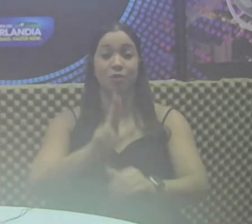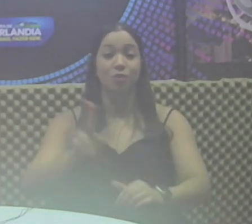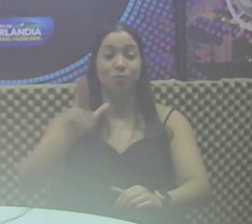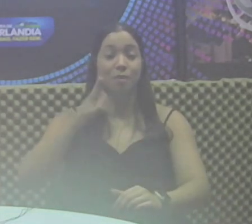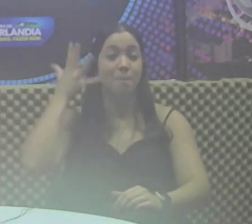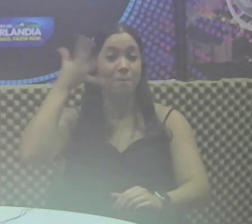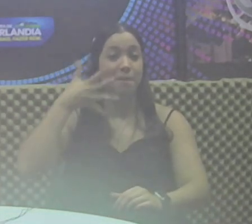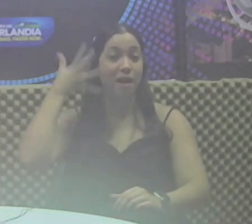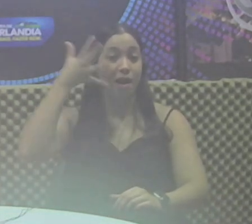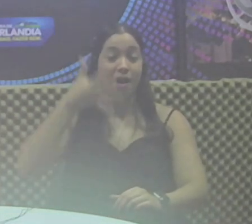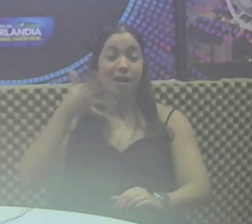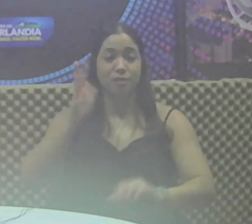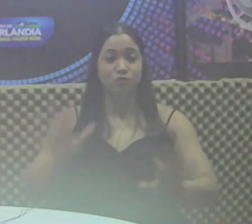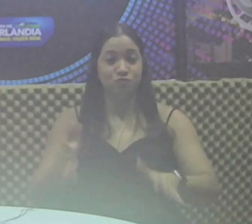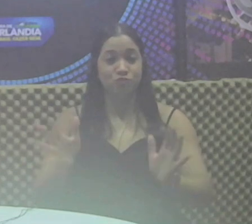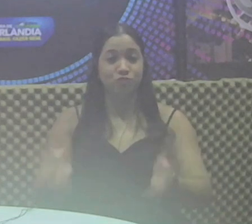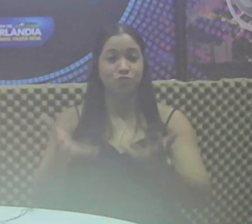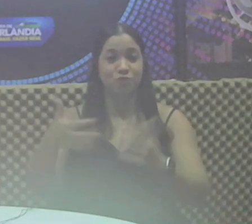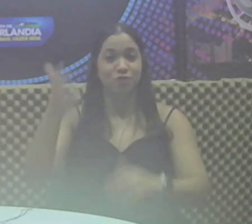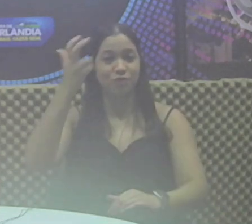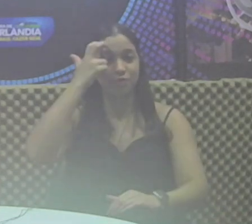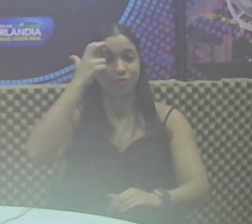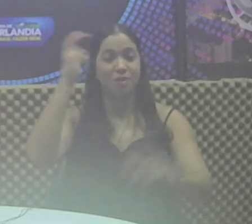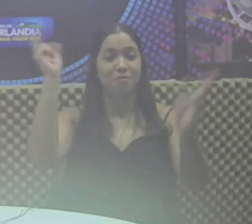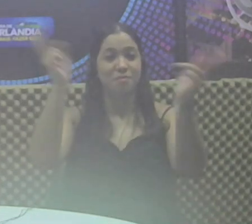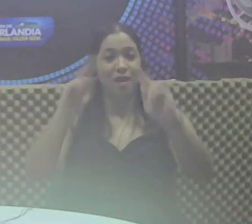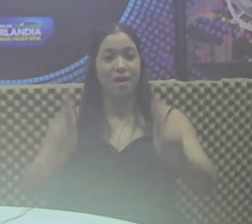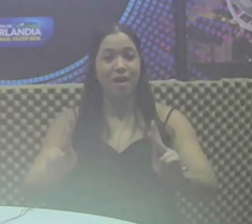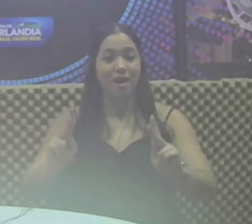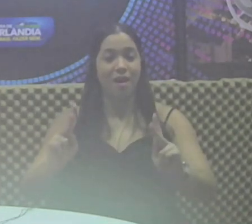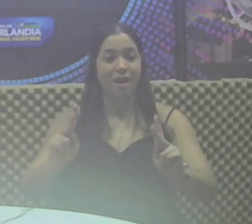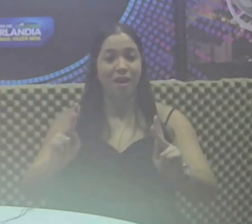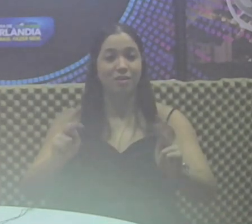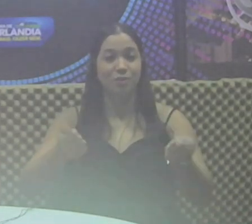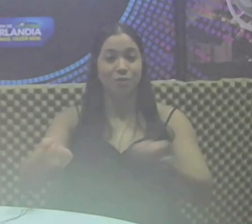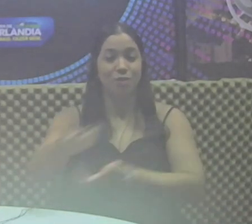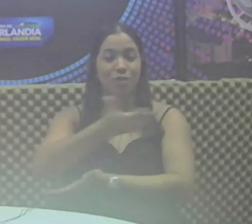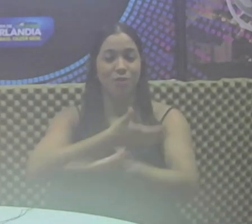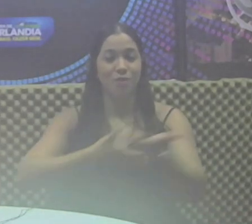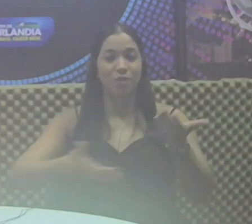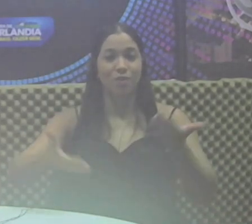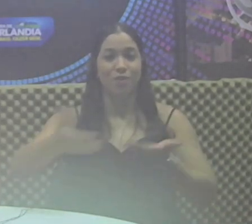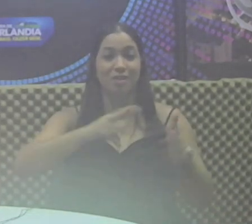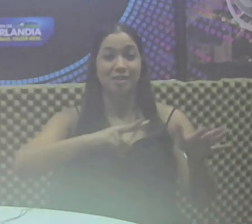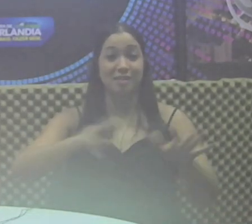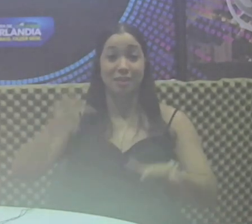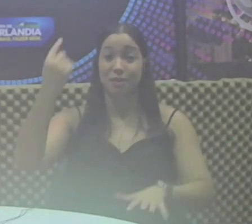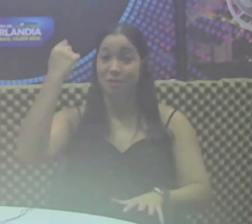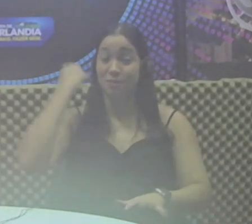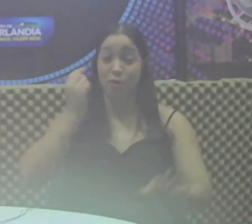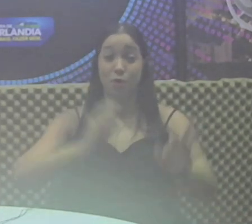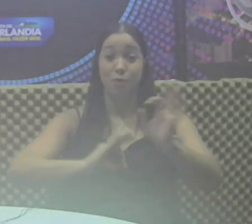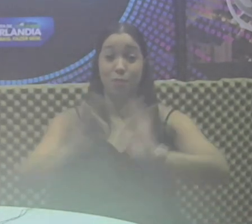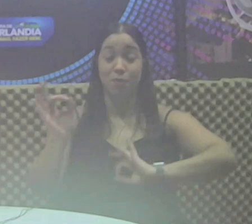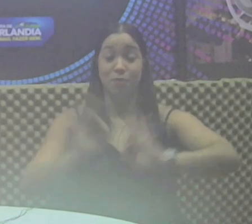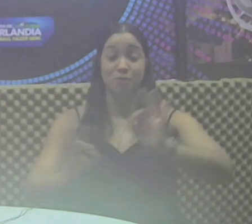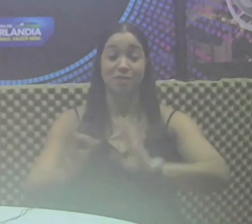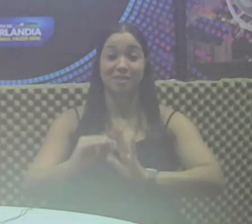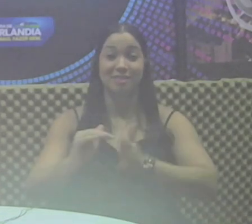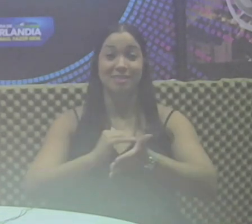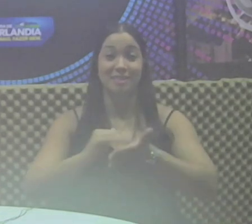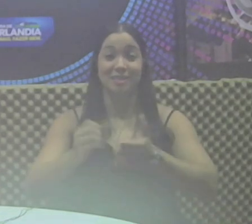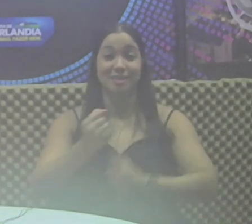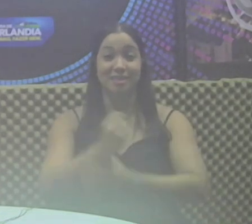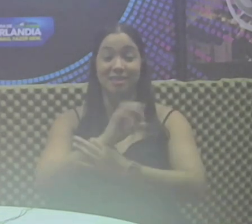atividades que estimulam a cultura de paz e o espírito de comunidade. Na última semana, o projeto da Secretaria Municipal de